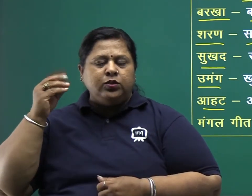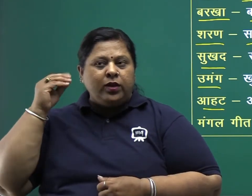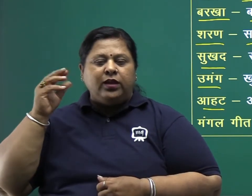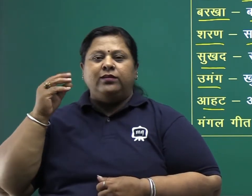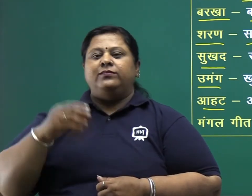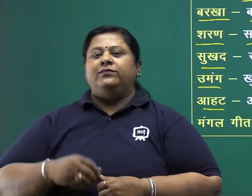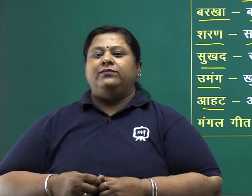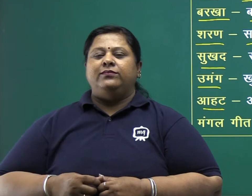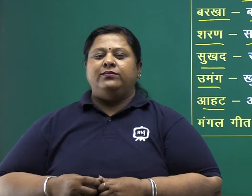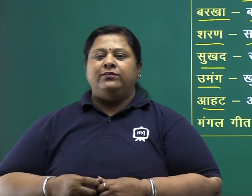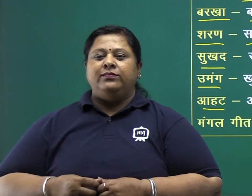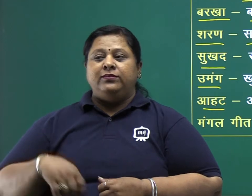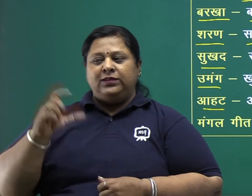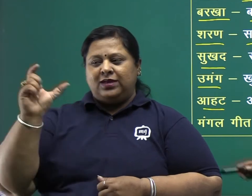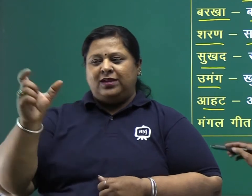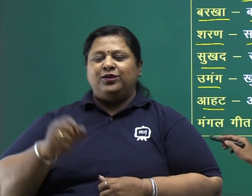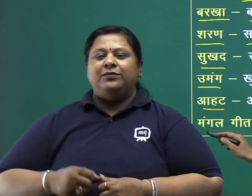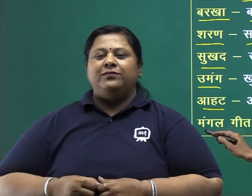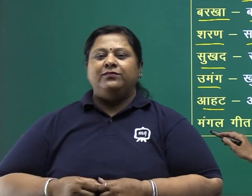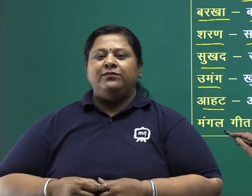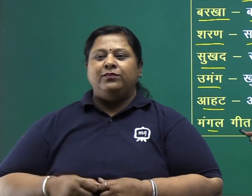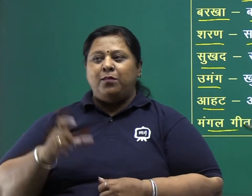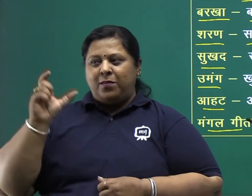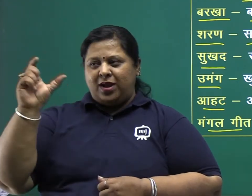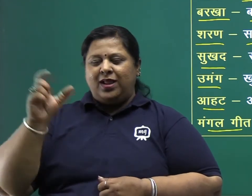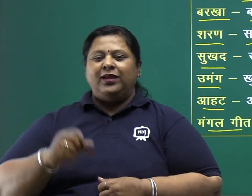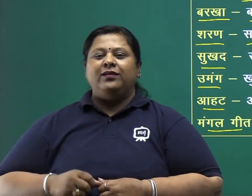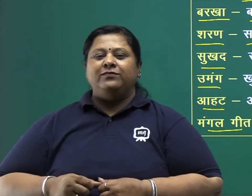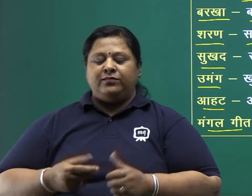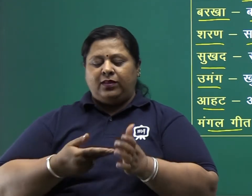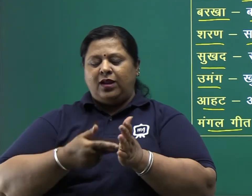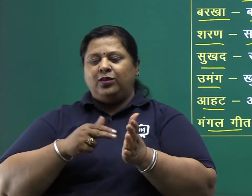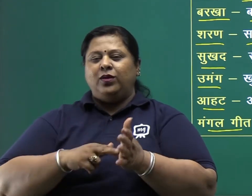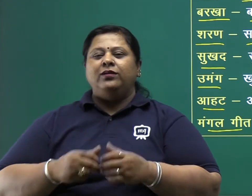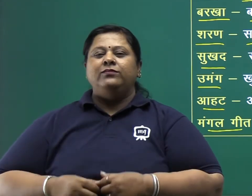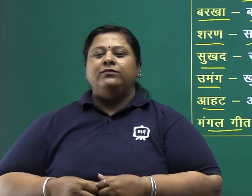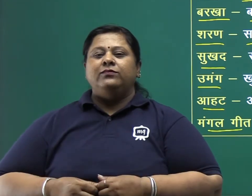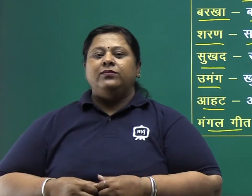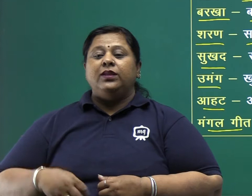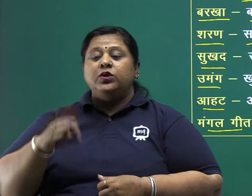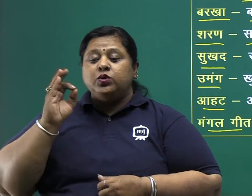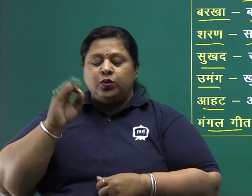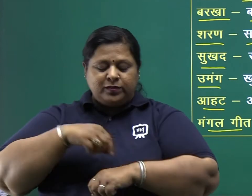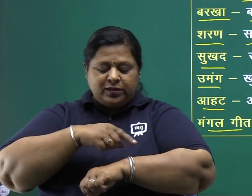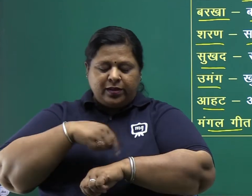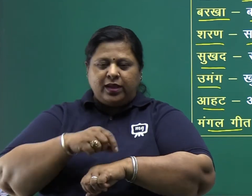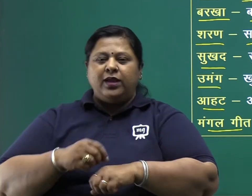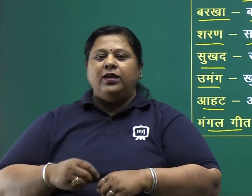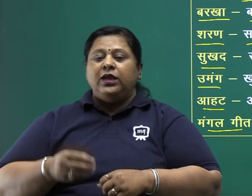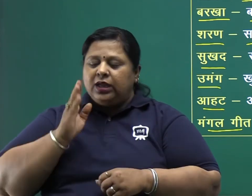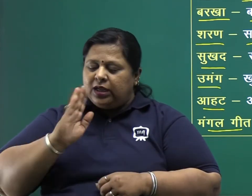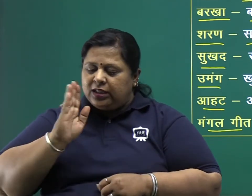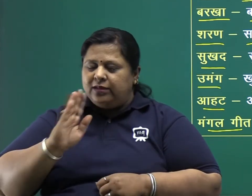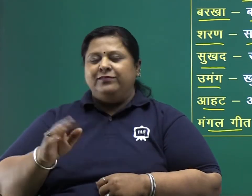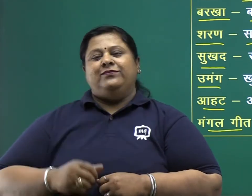ध्वनि। अगला शब्द मंगल गीत, अर्थ होगा शुभ समय के